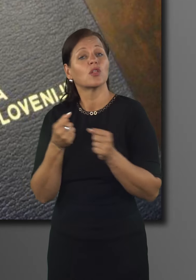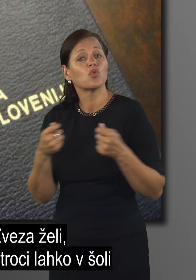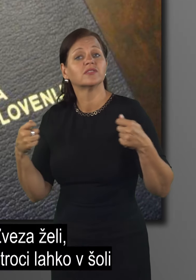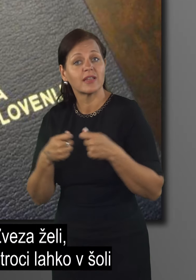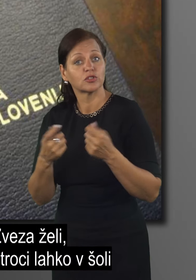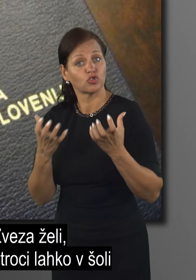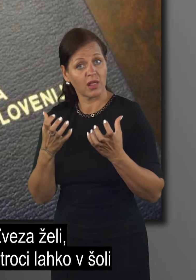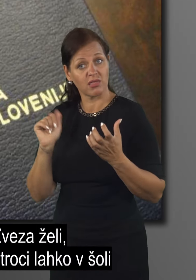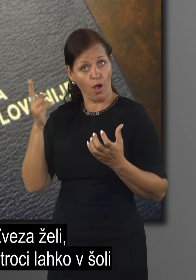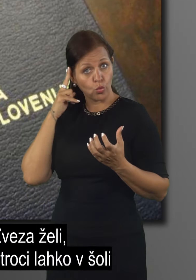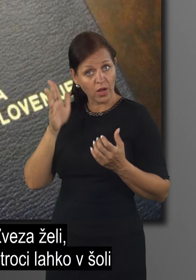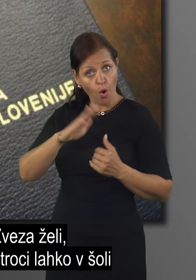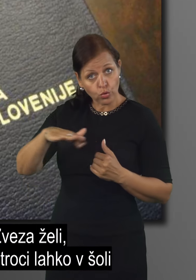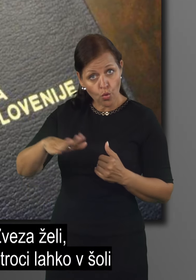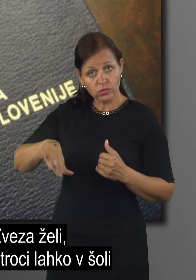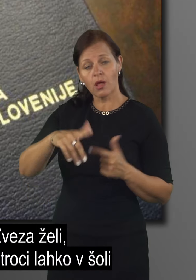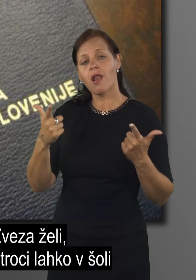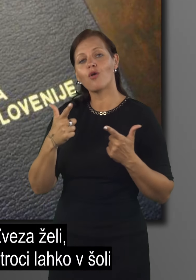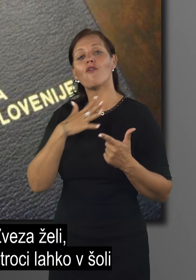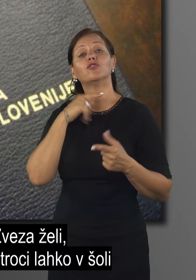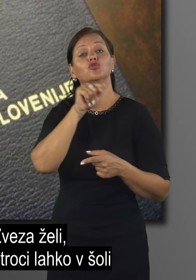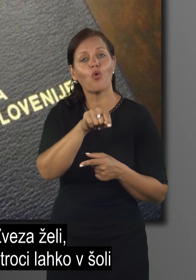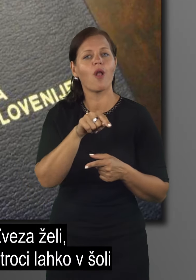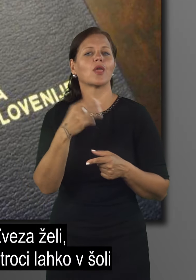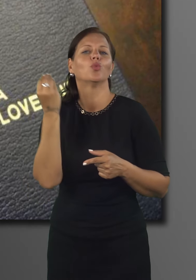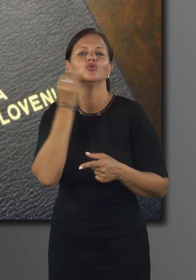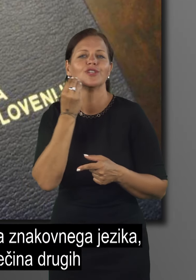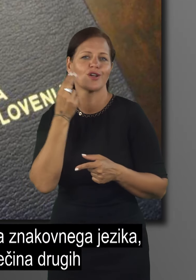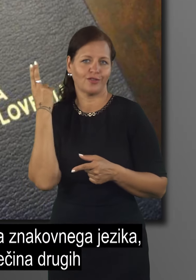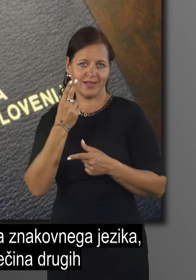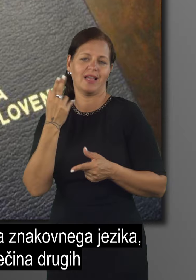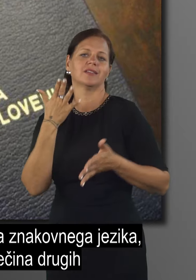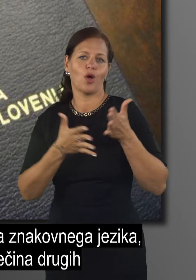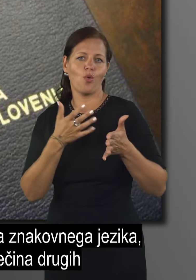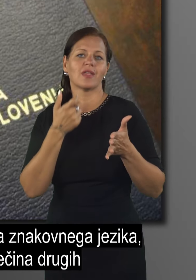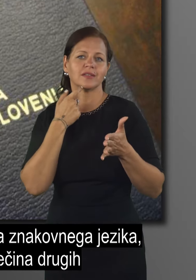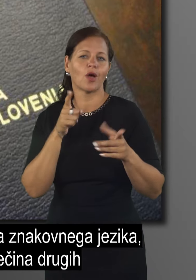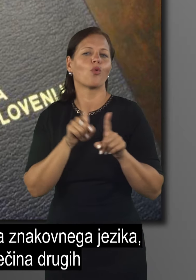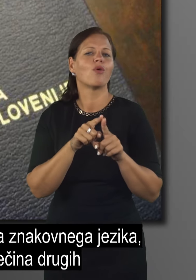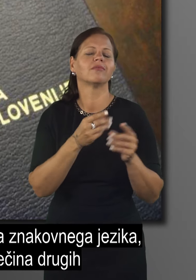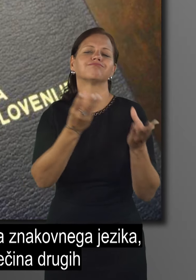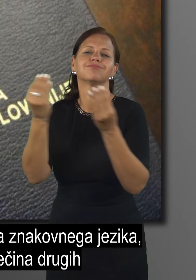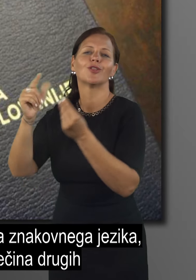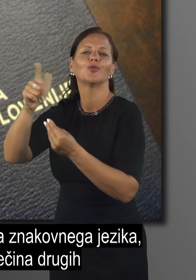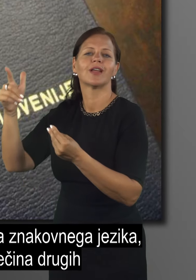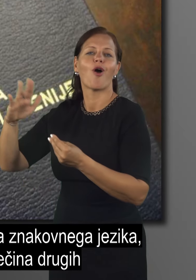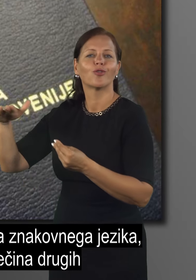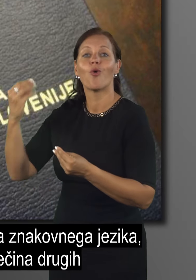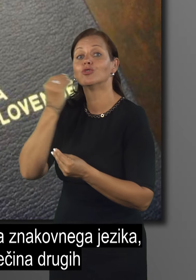Zato zveza želi, da se gluhi otroci lahko v šoli učijo slovenskega znakovnega jezika, kot se večina drugih otrok uči slovenščine.